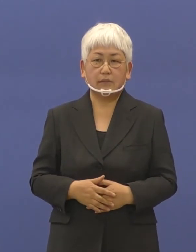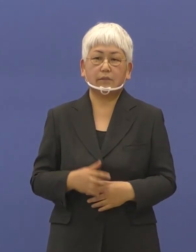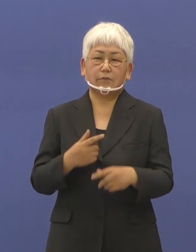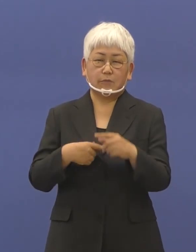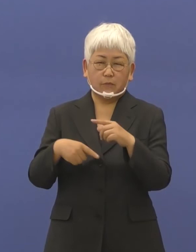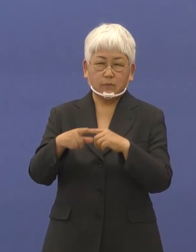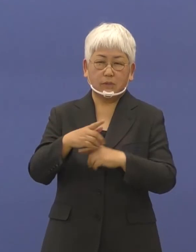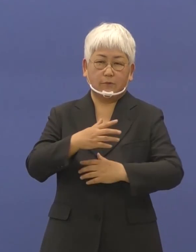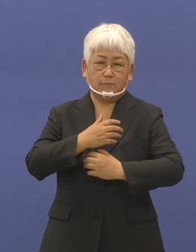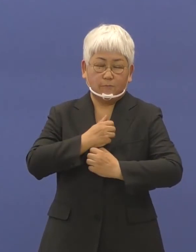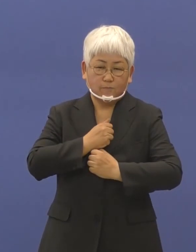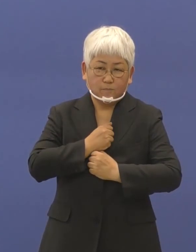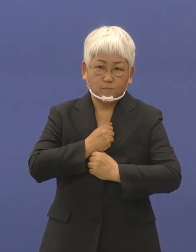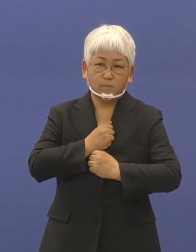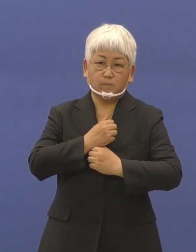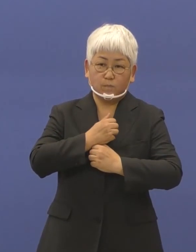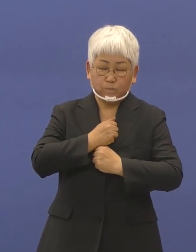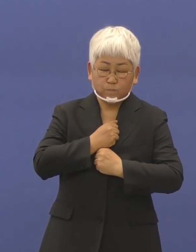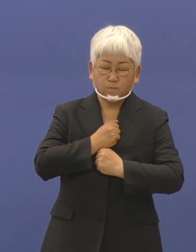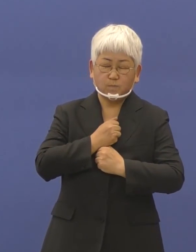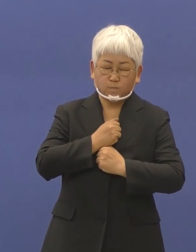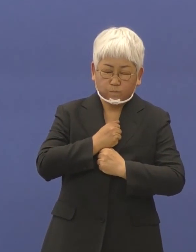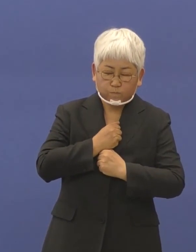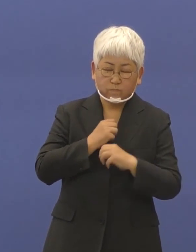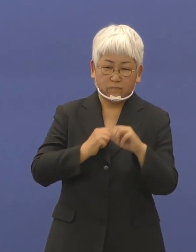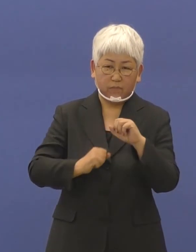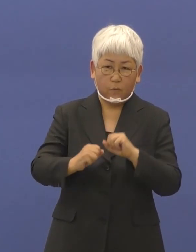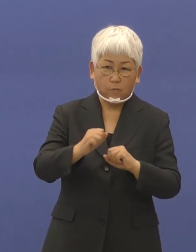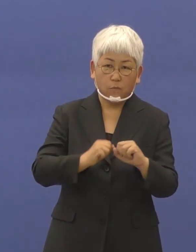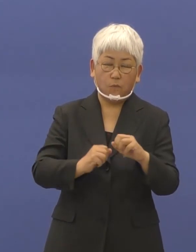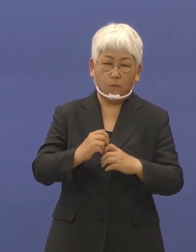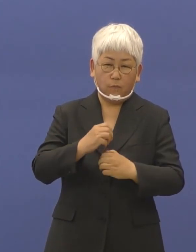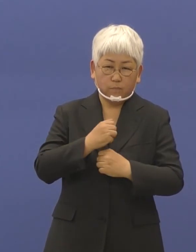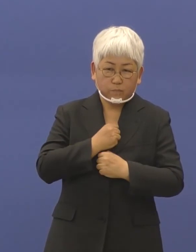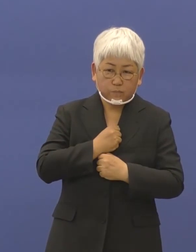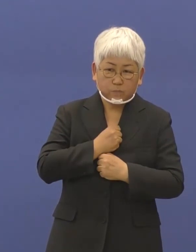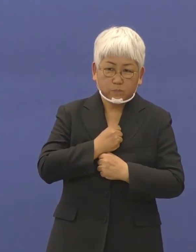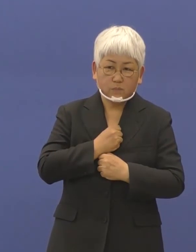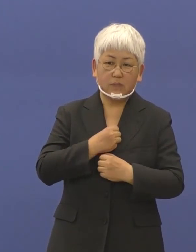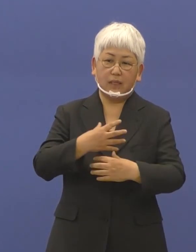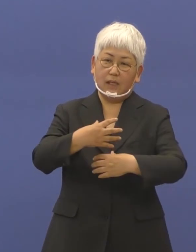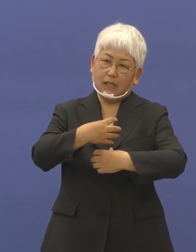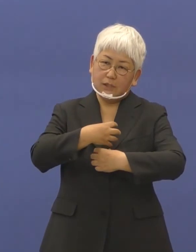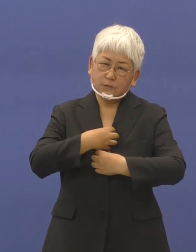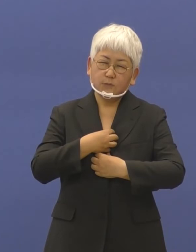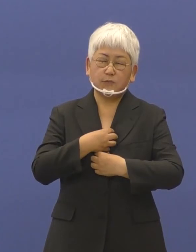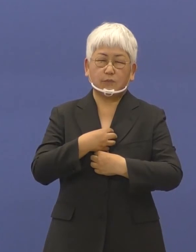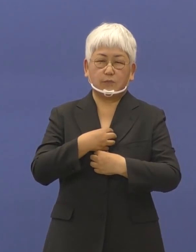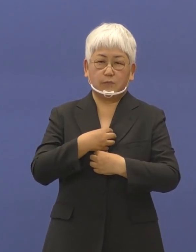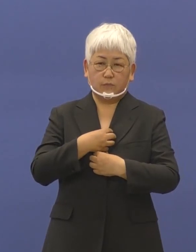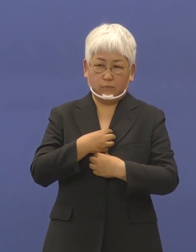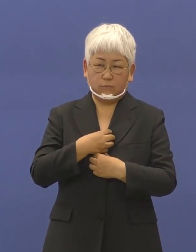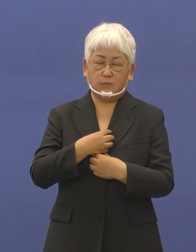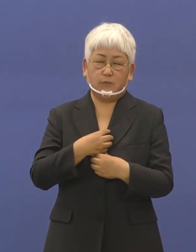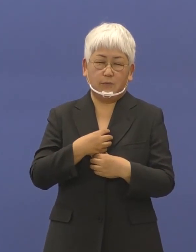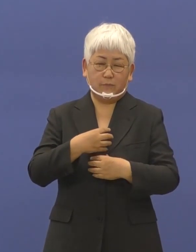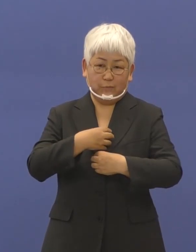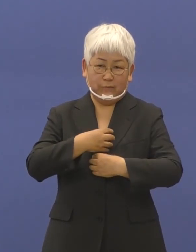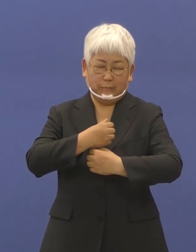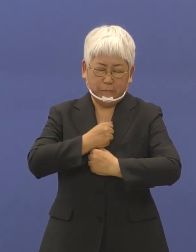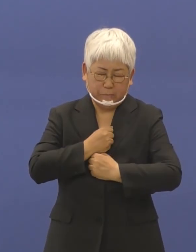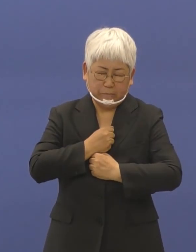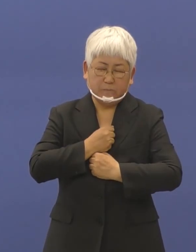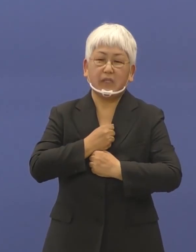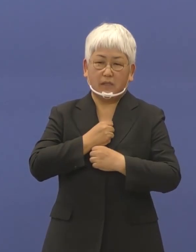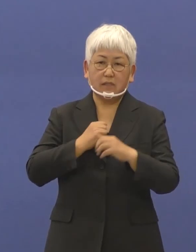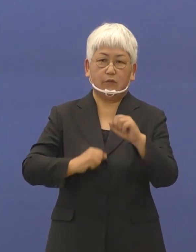なこの行動に気をつけるリスクを踏まえた、行動が求められるわけでありま